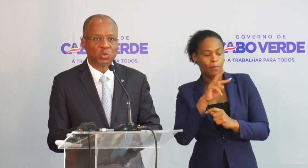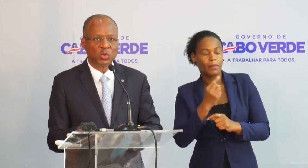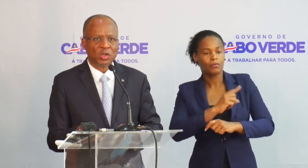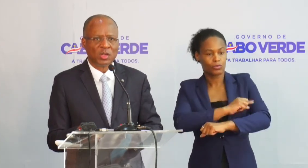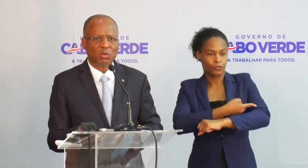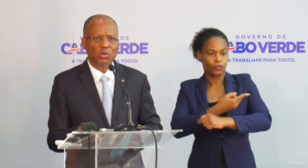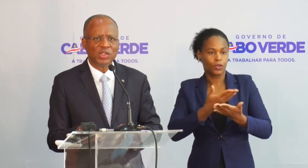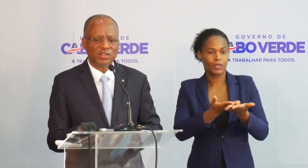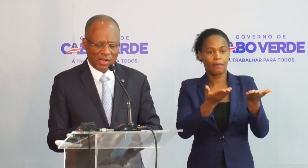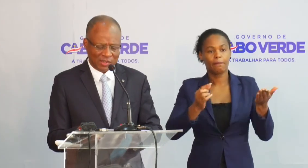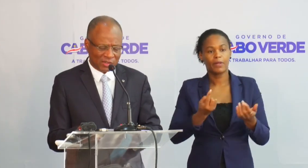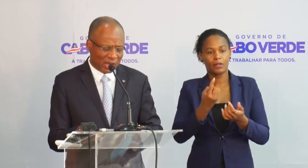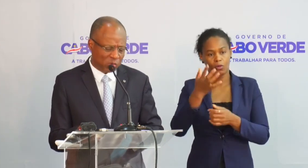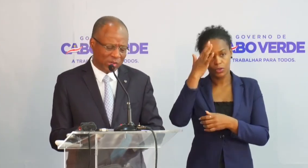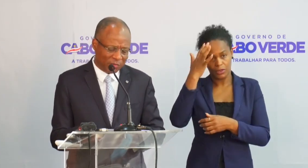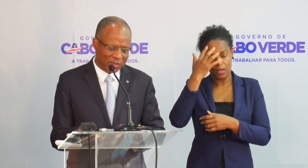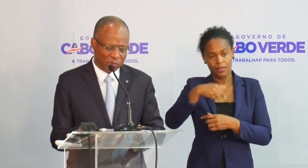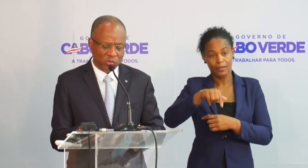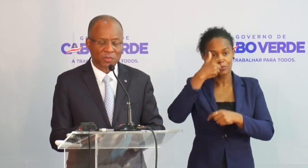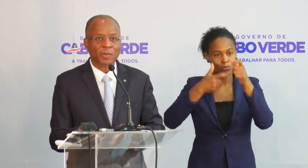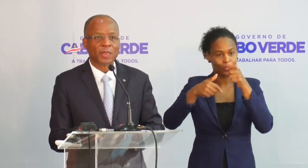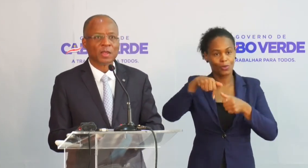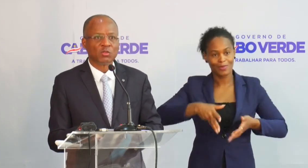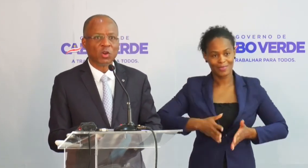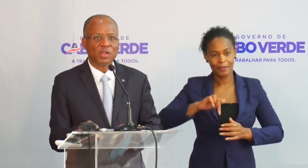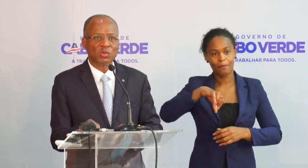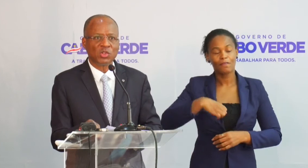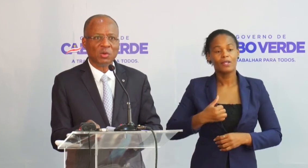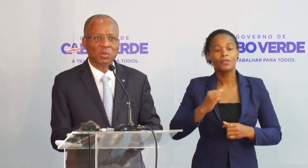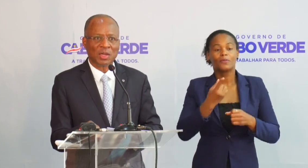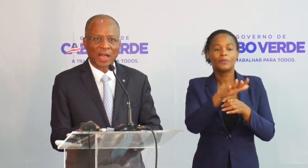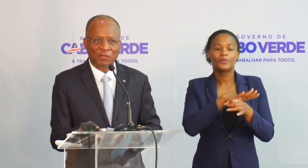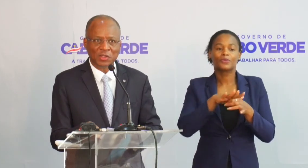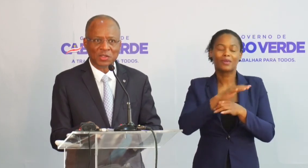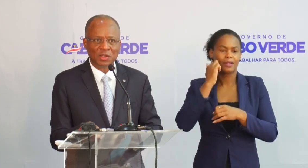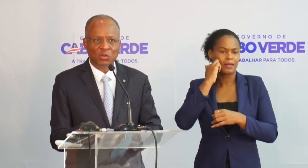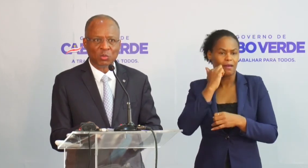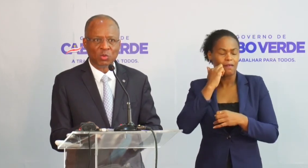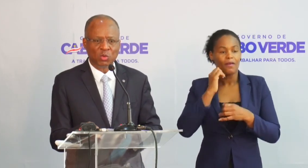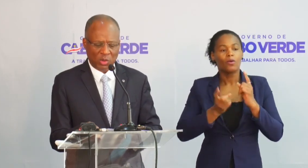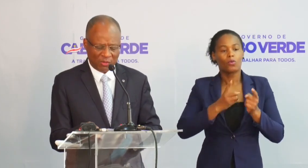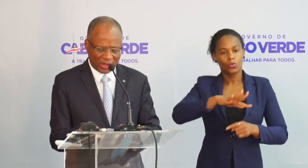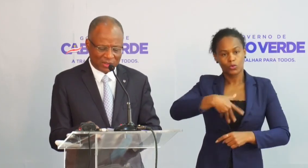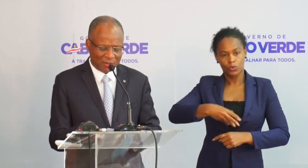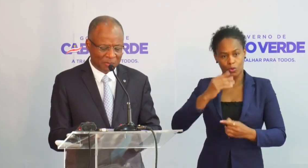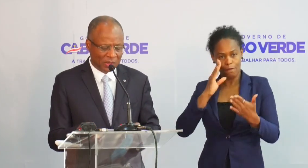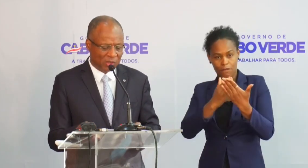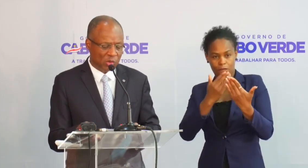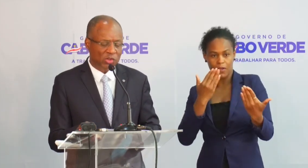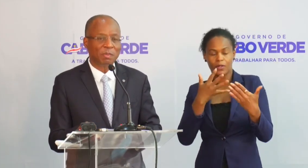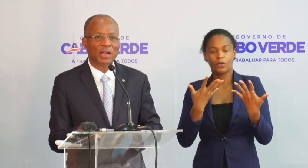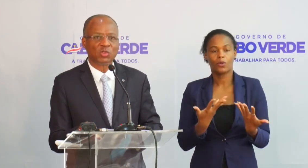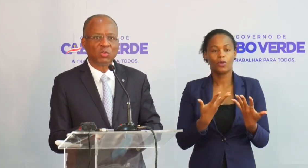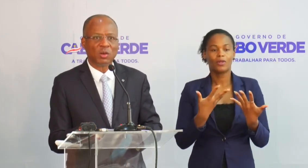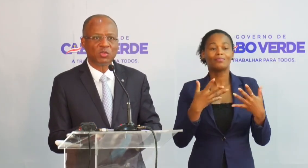reforço da consciencialização dos cabo-verdianos sobre a situação grave que o mundo enfrenta e